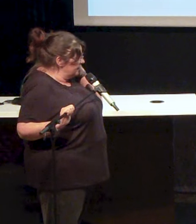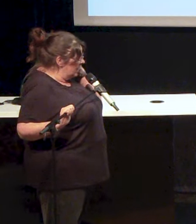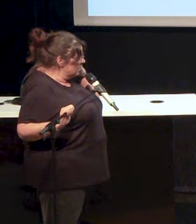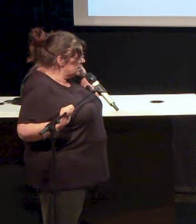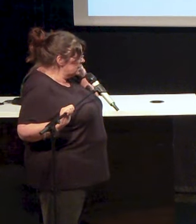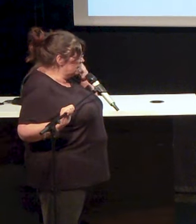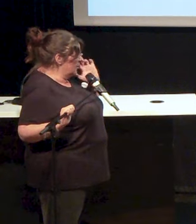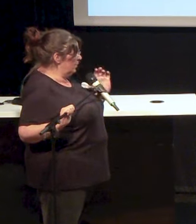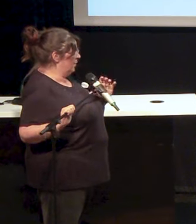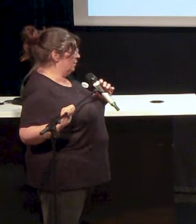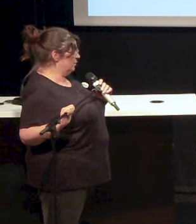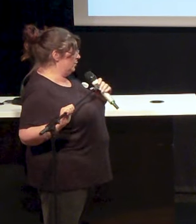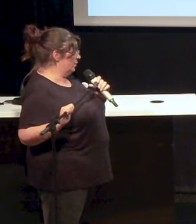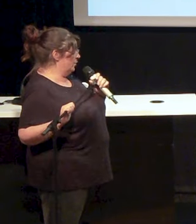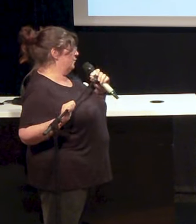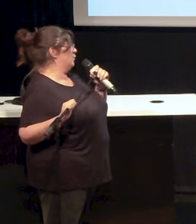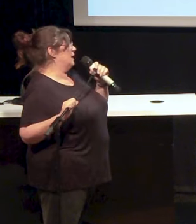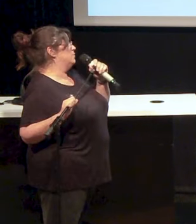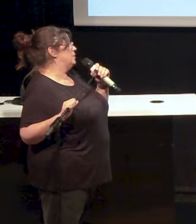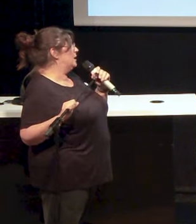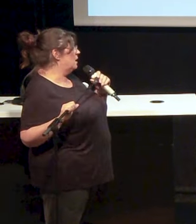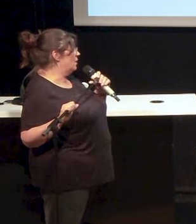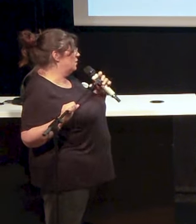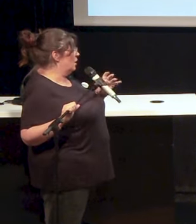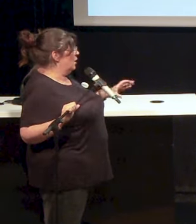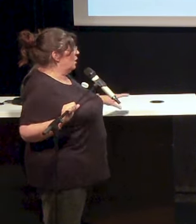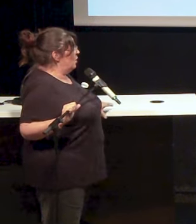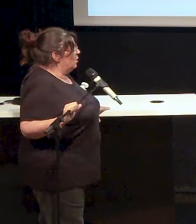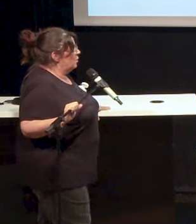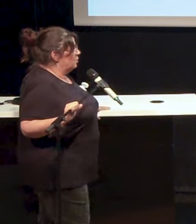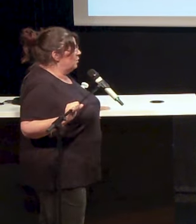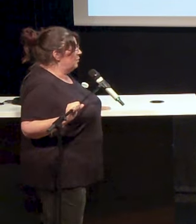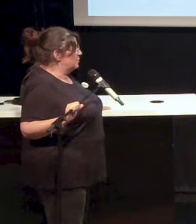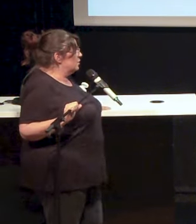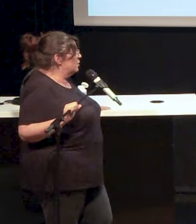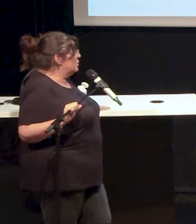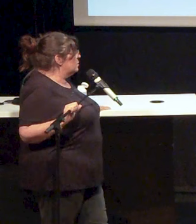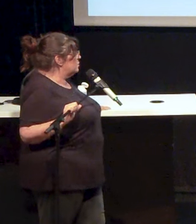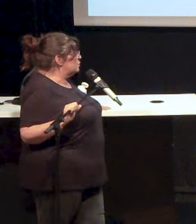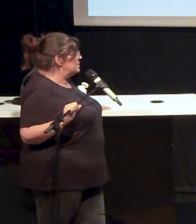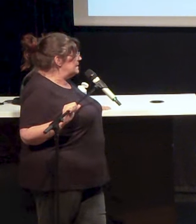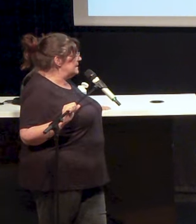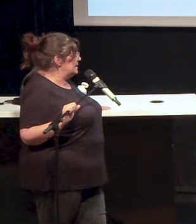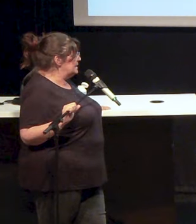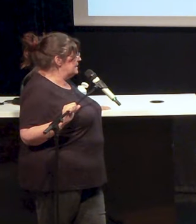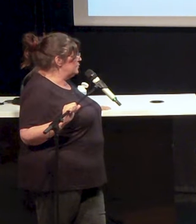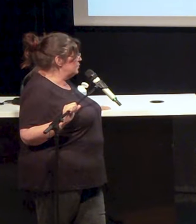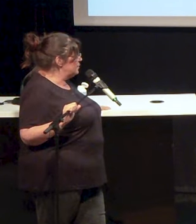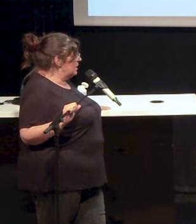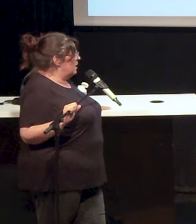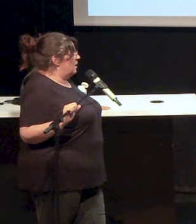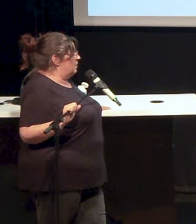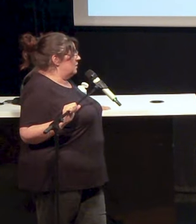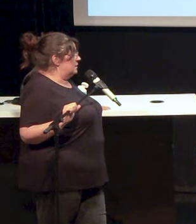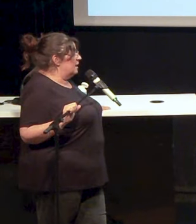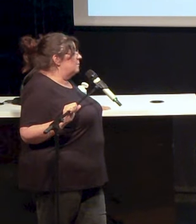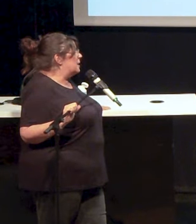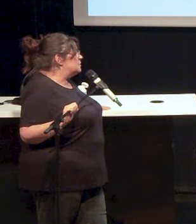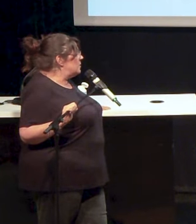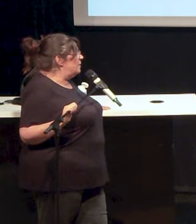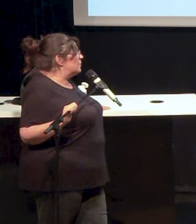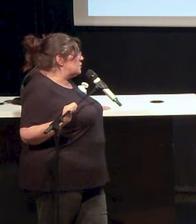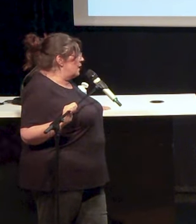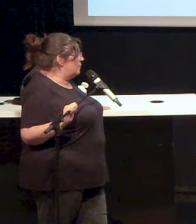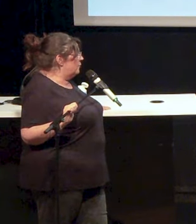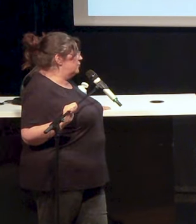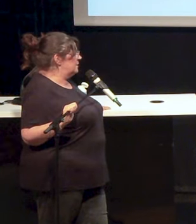il y a des différences de vocabulaire pendant toutes ces années d'études. Il y a par